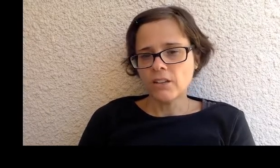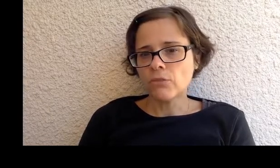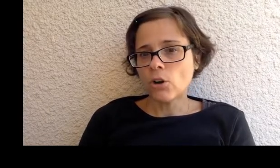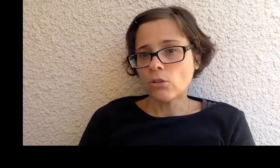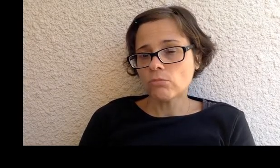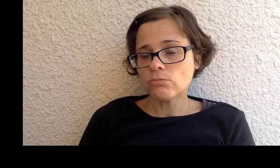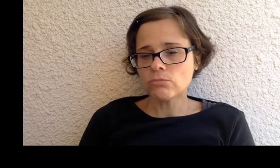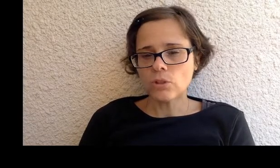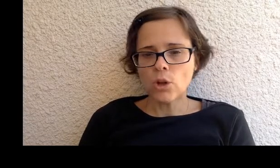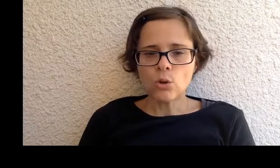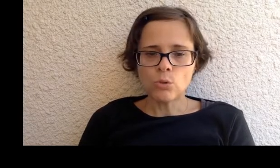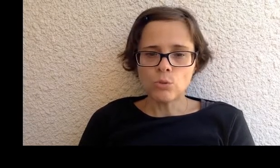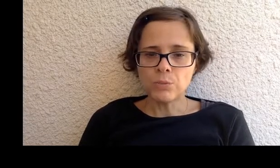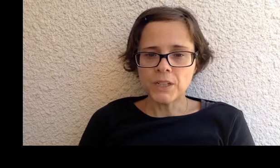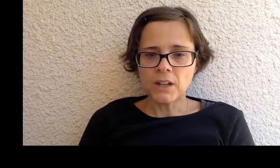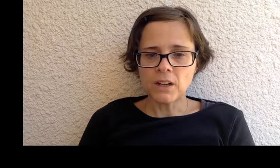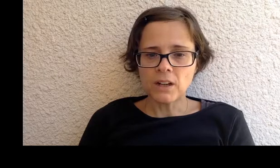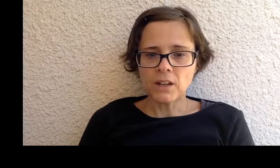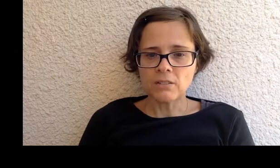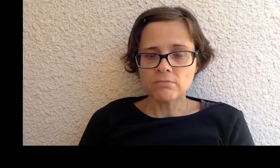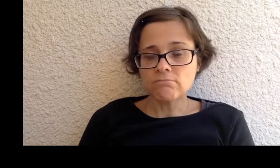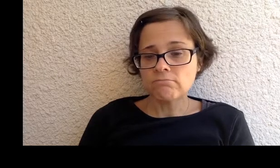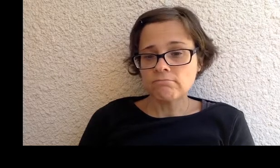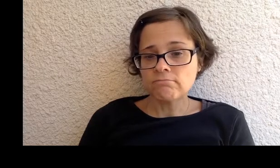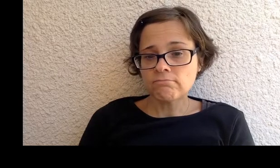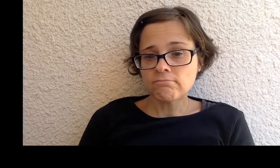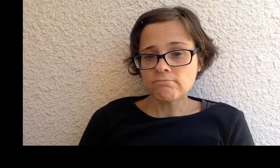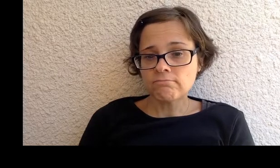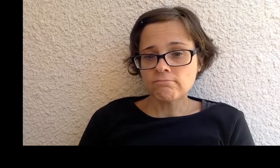un éléphant ou bien